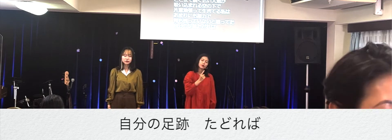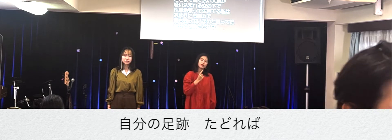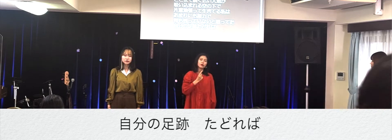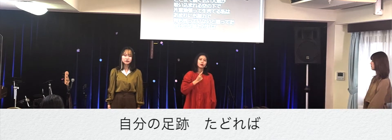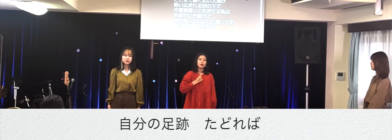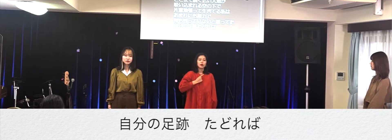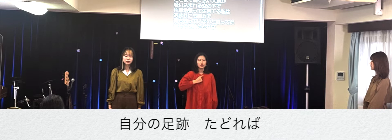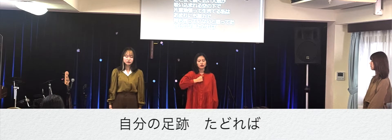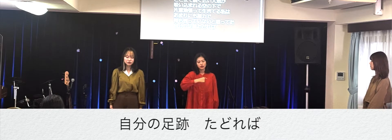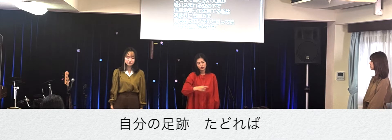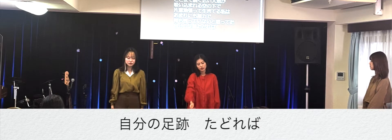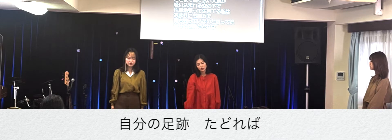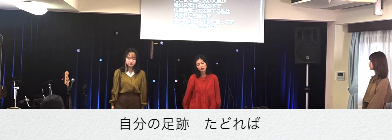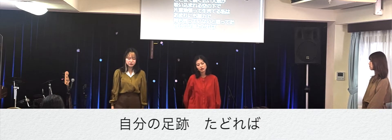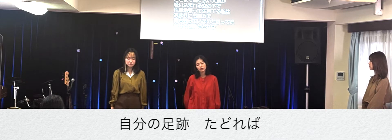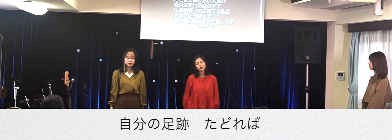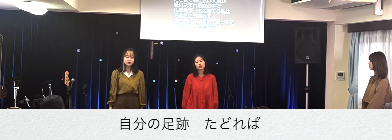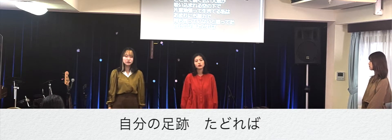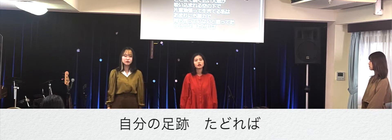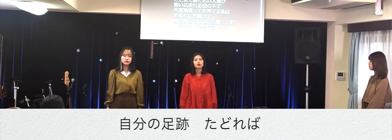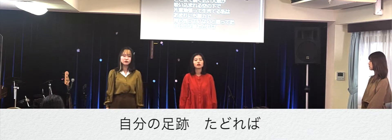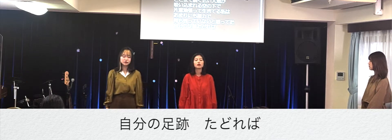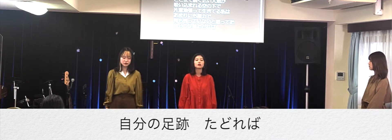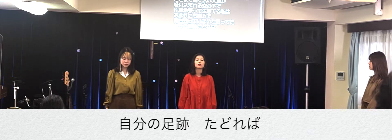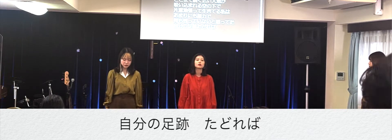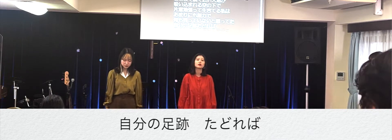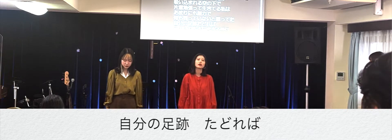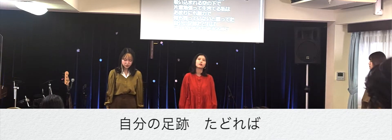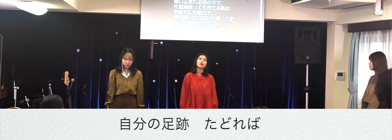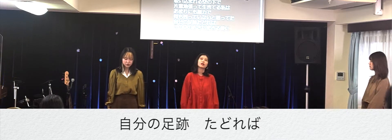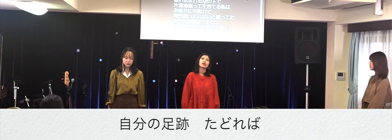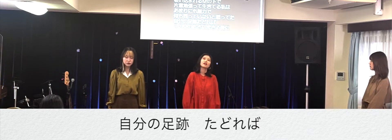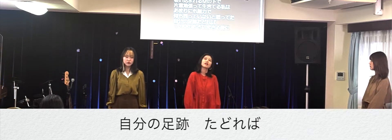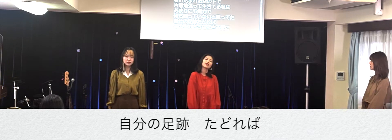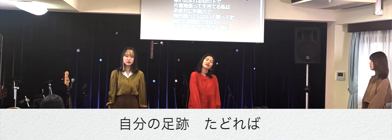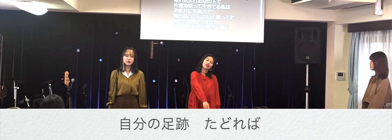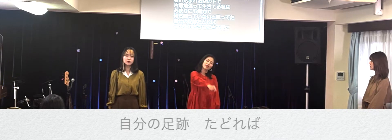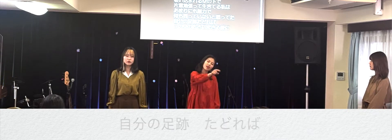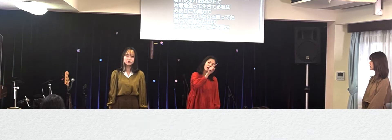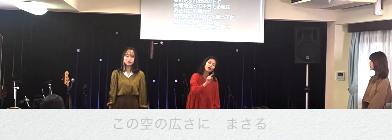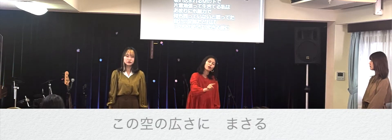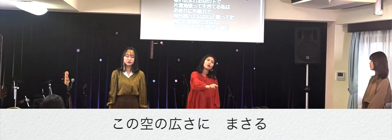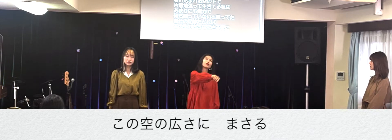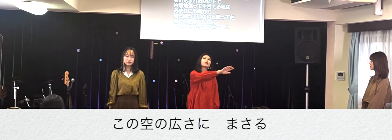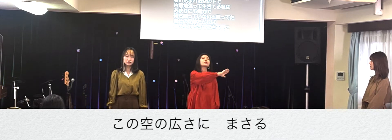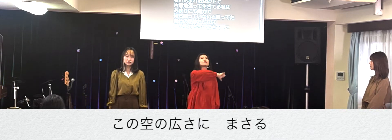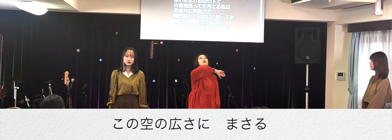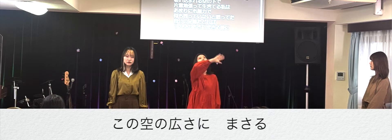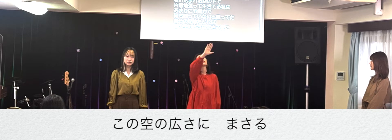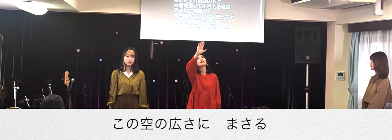の足跡をたどればこの空